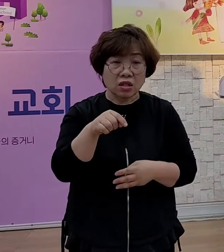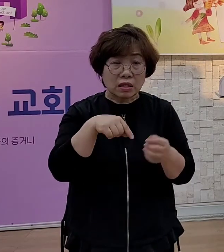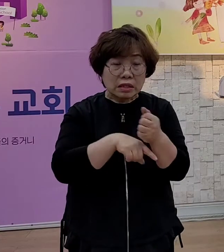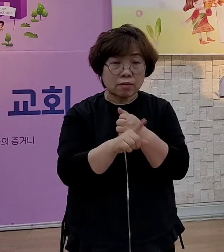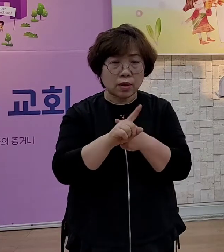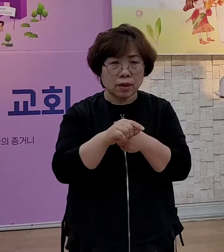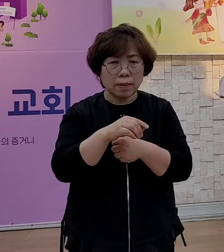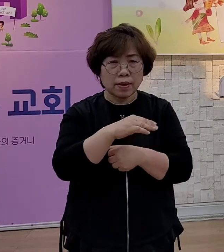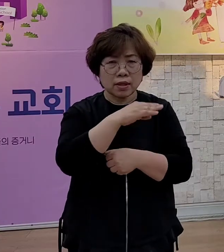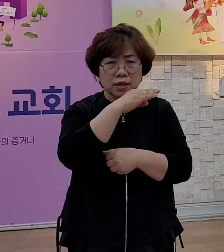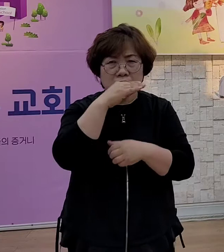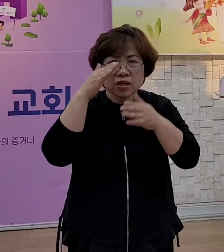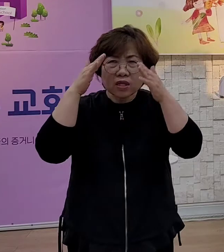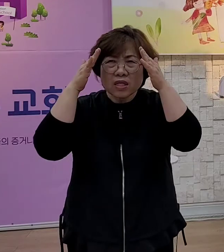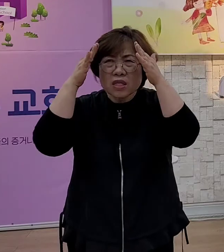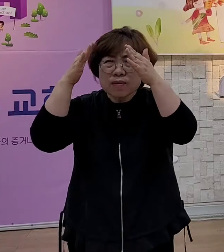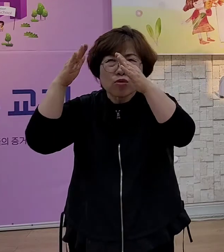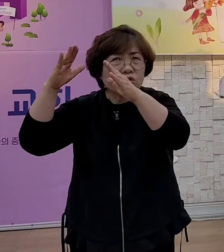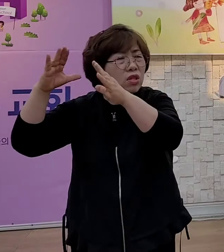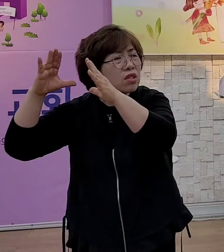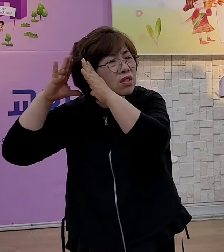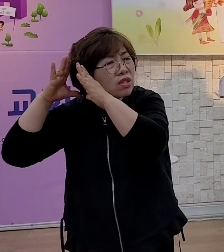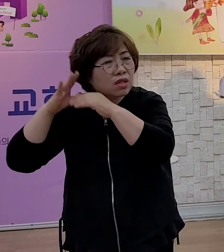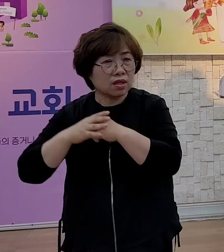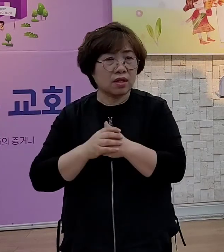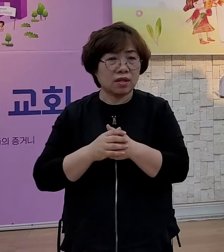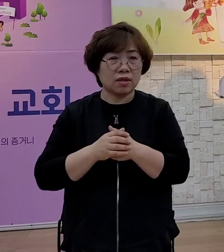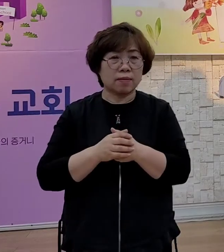경청하라. 자, 경청하라라고